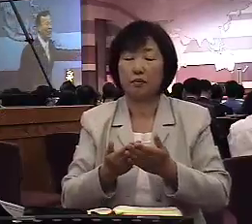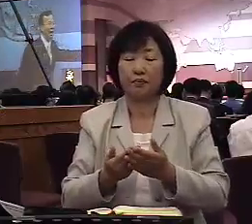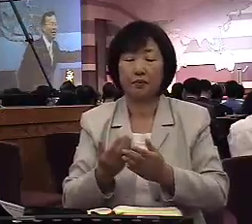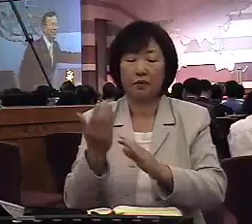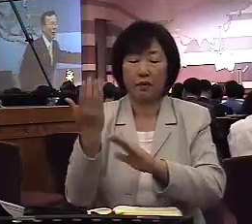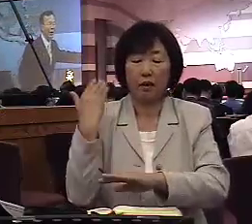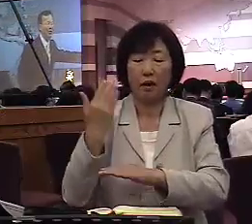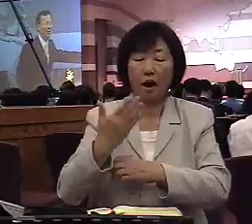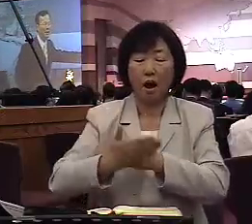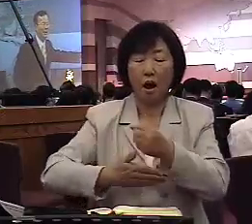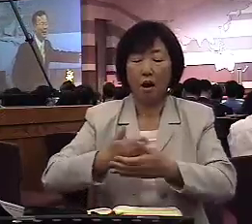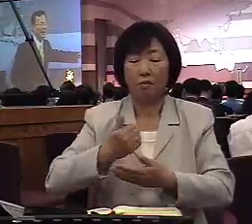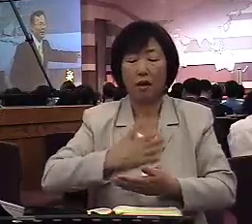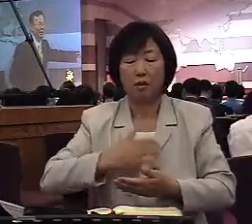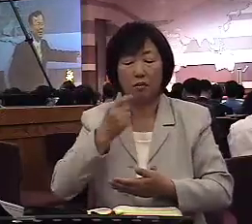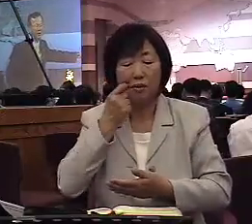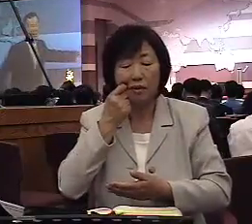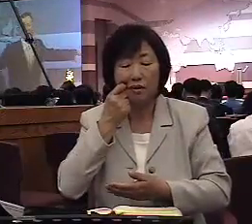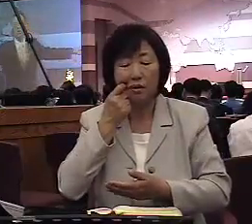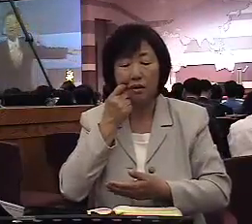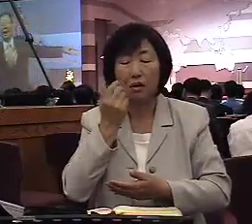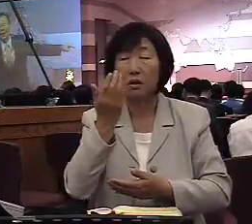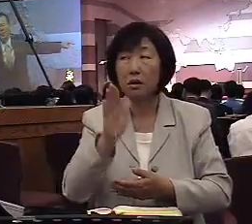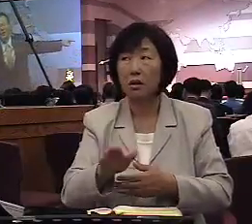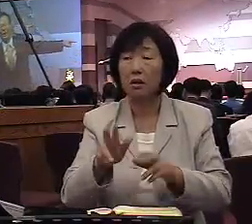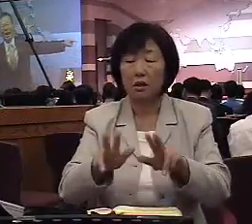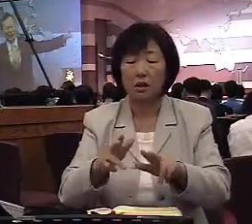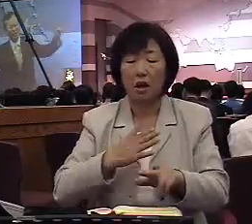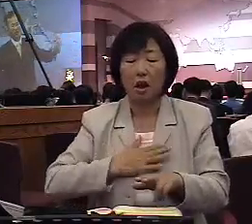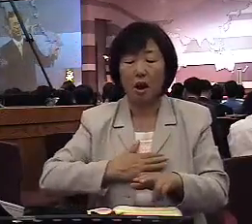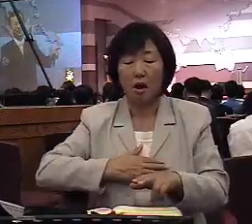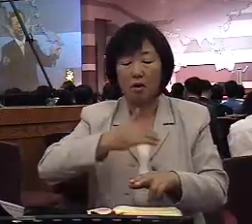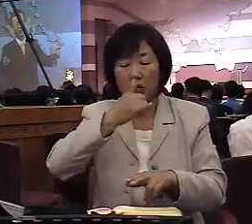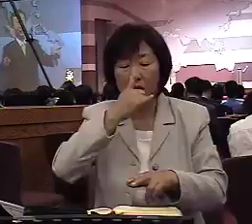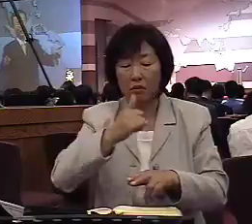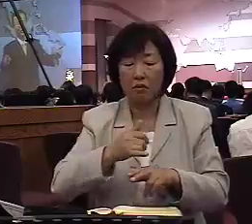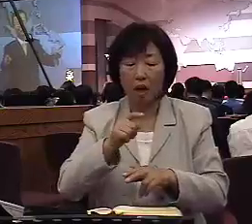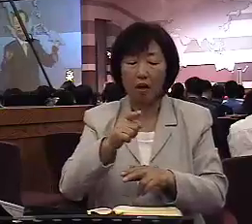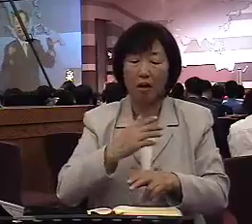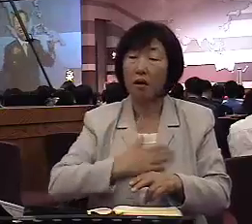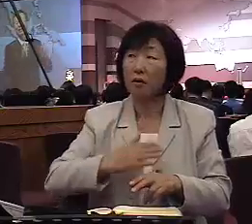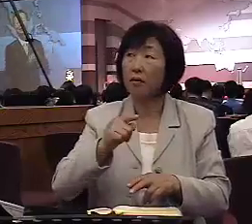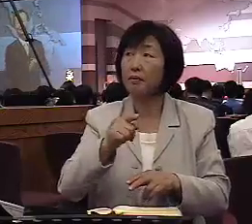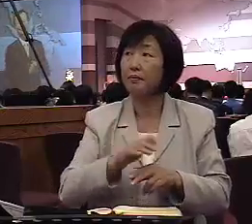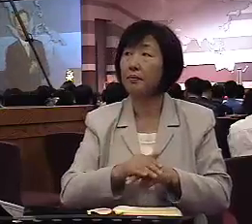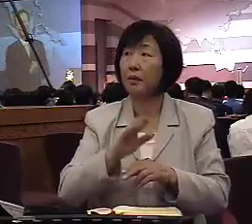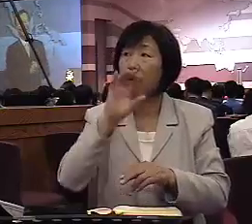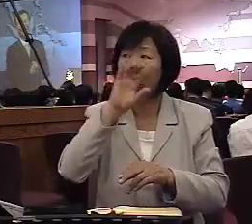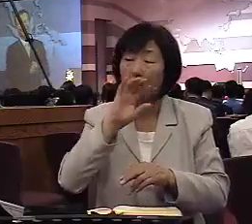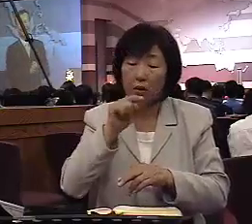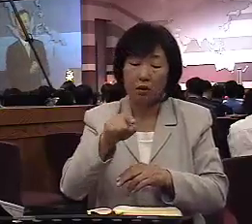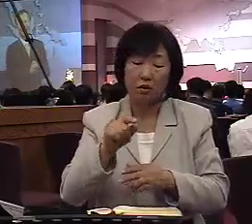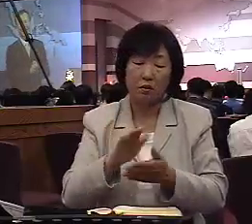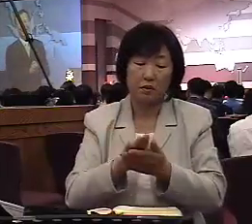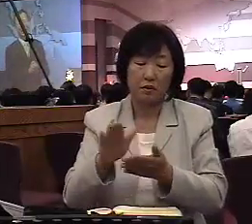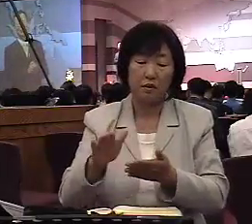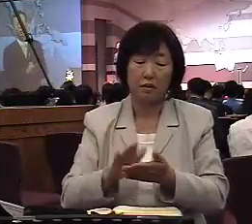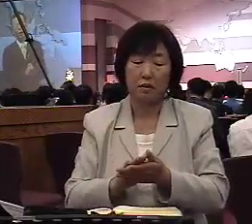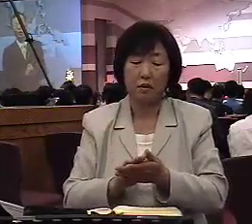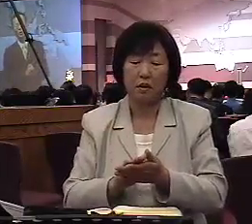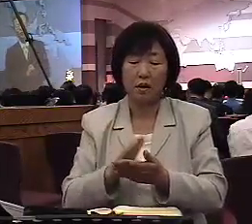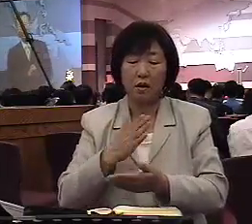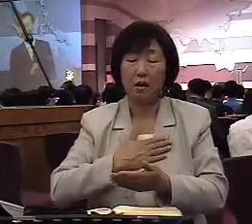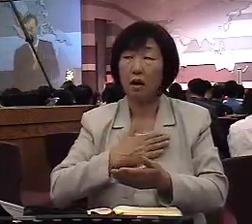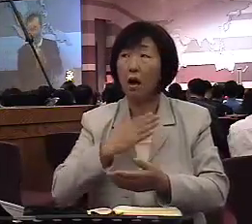전에는 하나님을 알지 못하였다. 근데 이제는 알고 있다. 아는 것이. 그럼 훈련이란 그겁니다. 내가